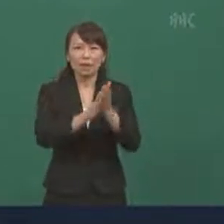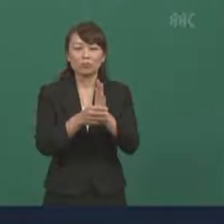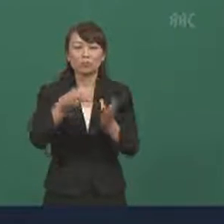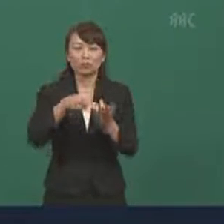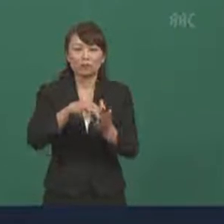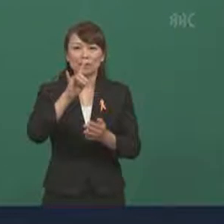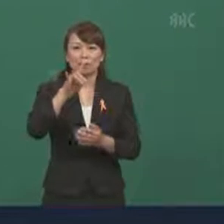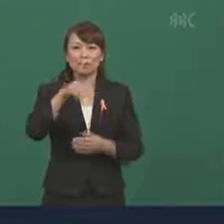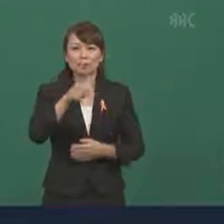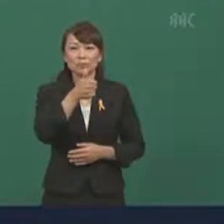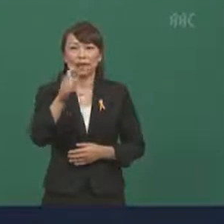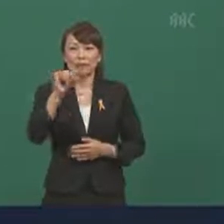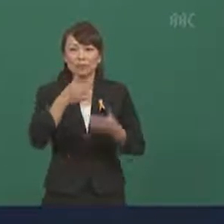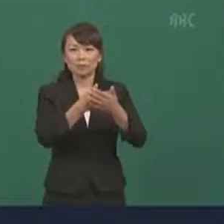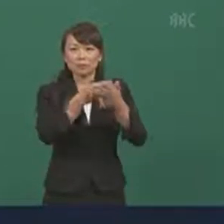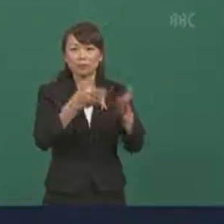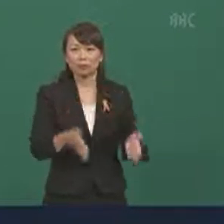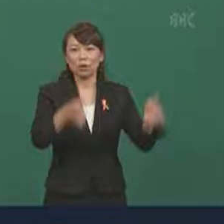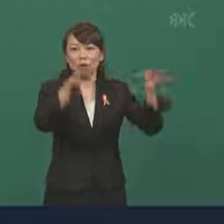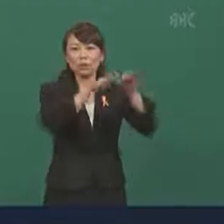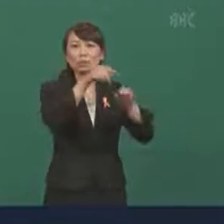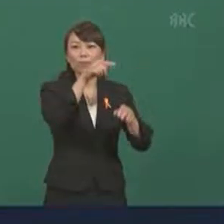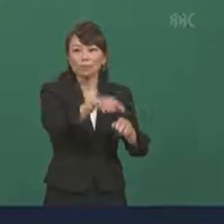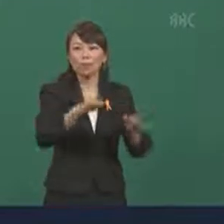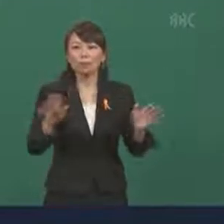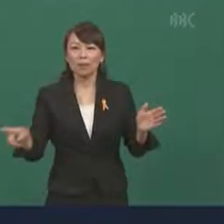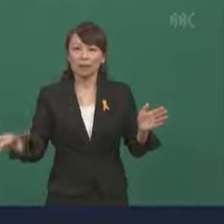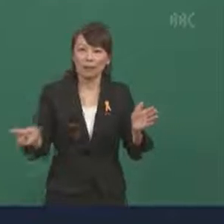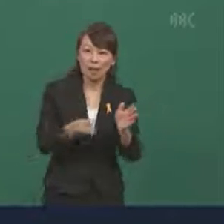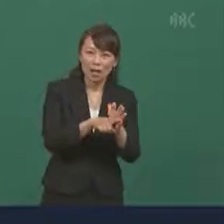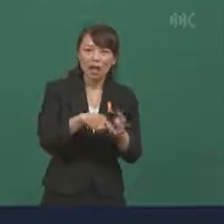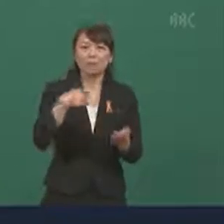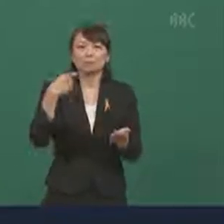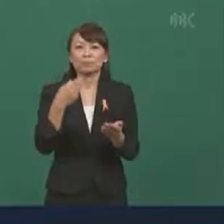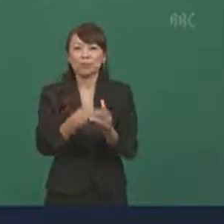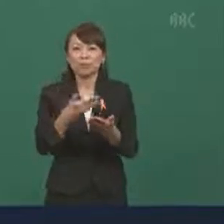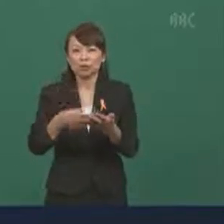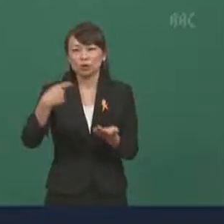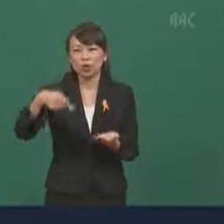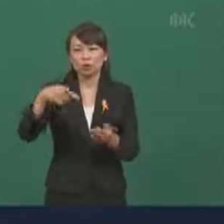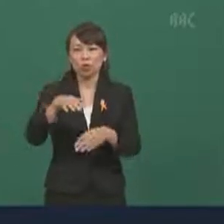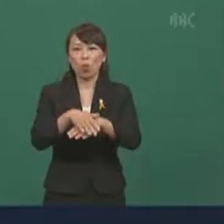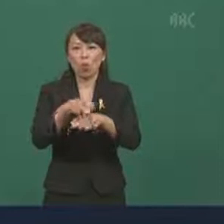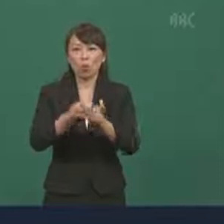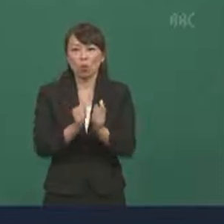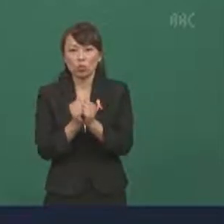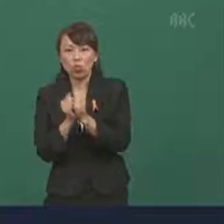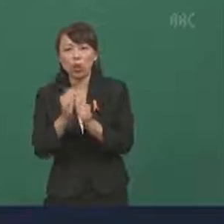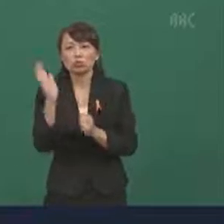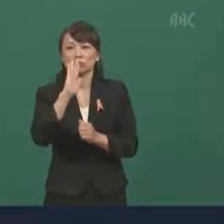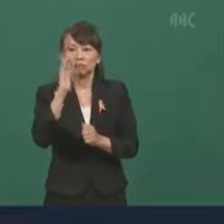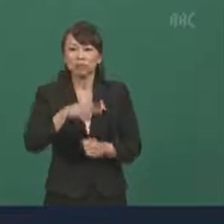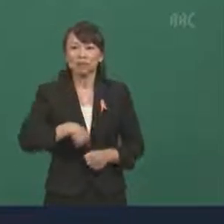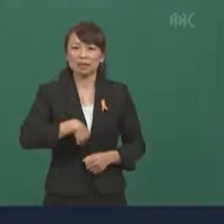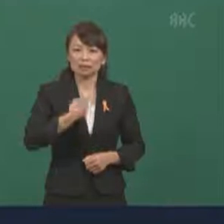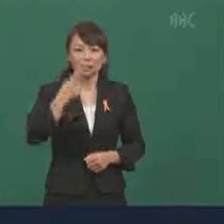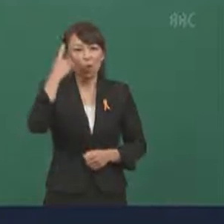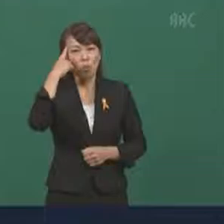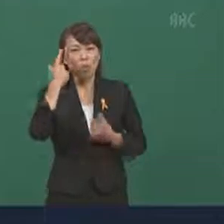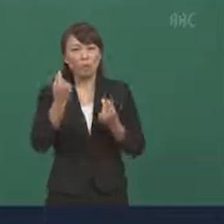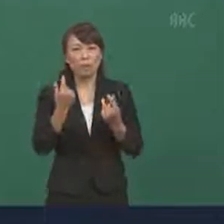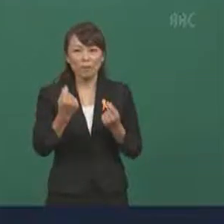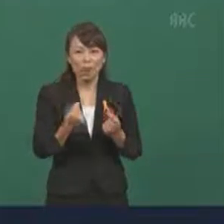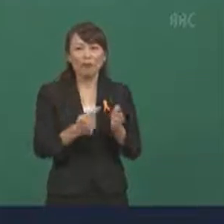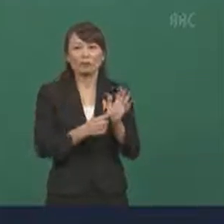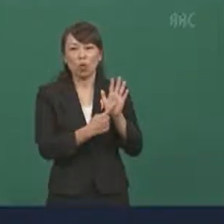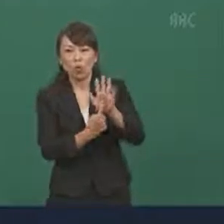大津市の県立近代美術館では、既存の美術教育の枠にとらわれずに、あり